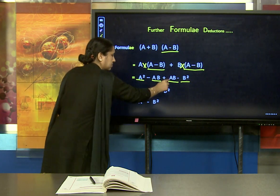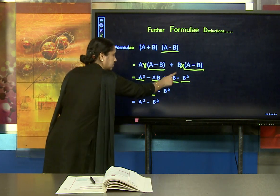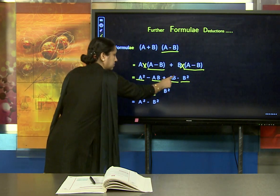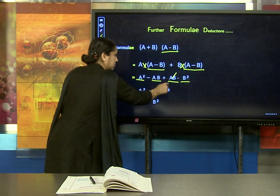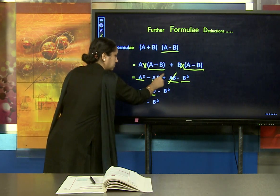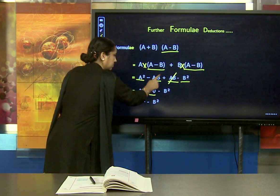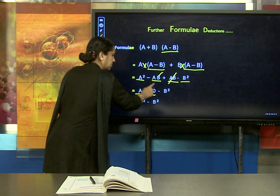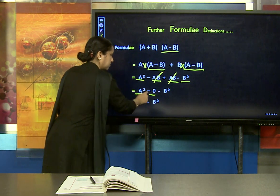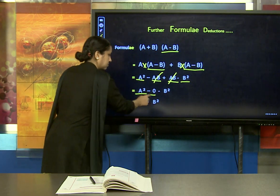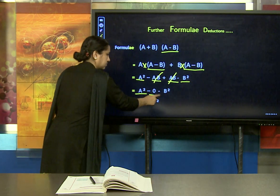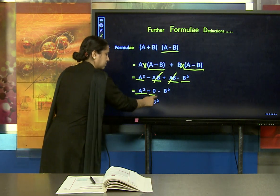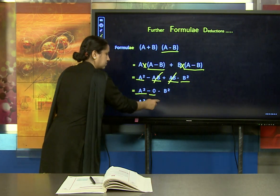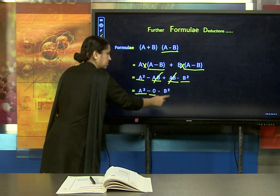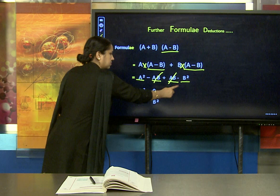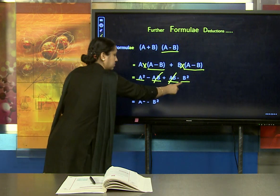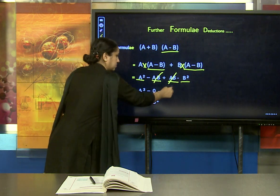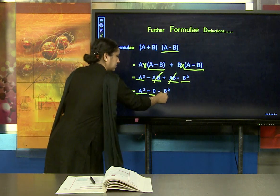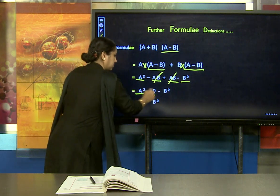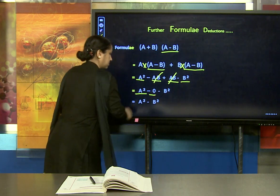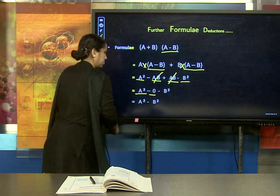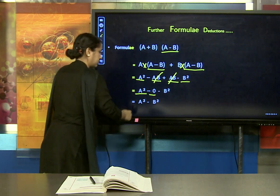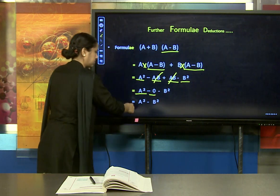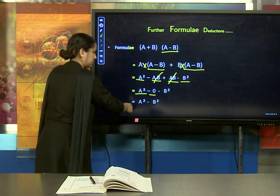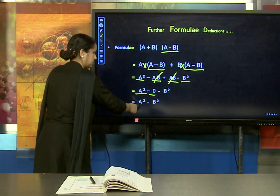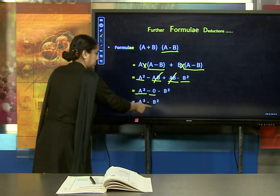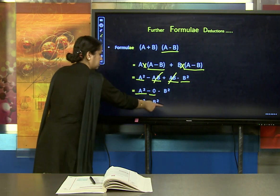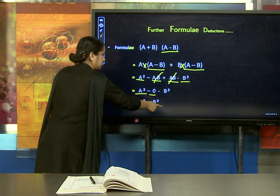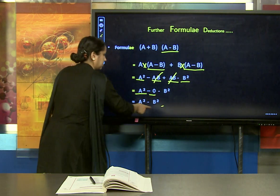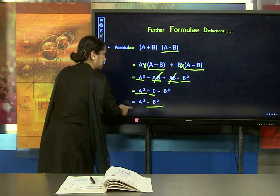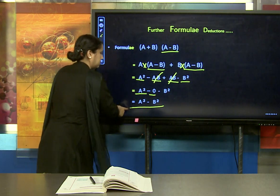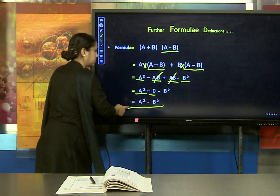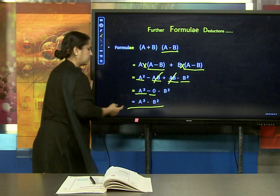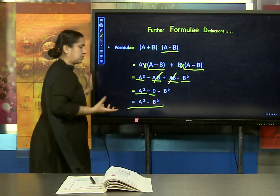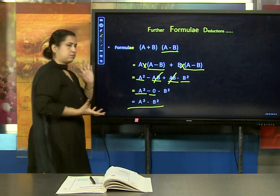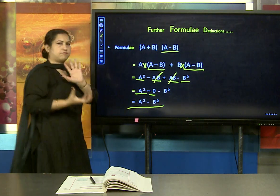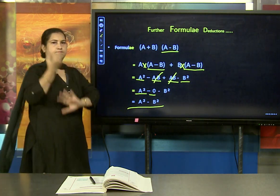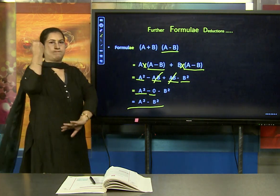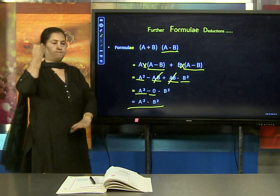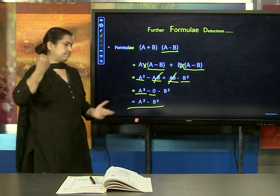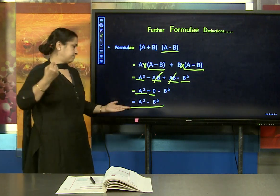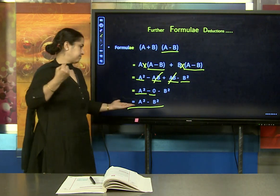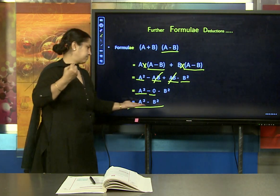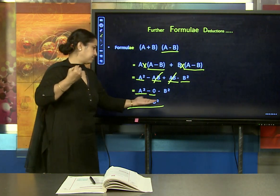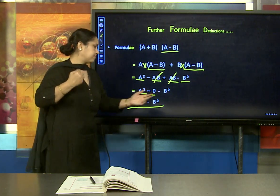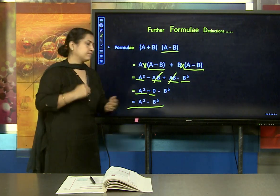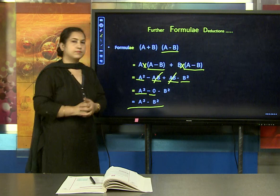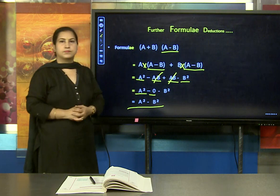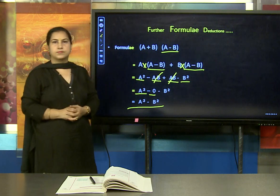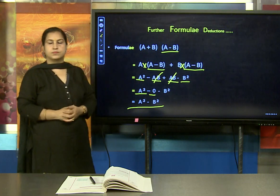ये हमें प्राप्त हुआ इस तरह से, और जमा और घटा के फॉर्मूले से